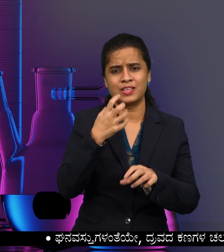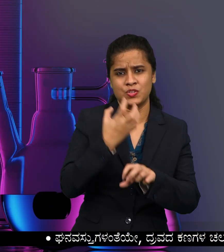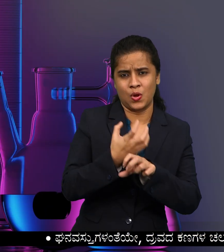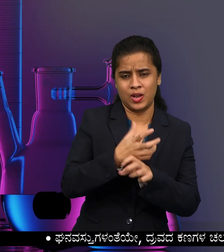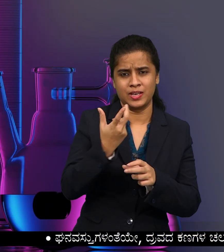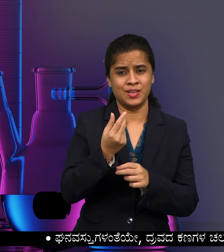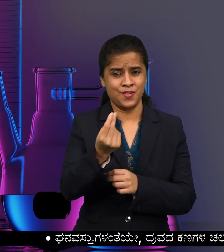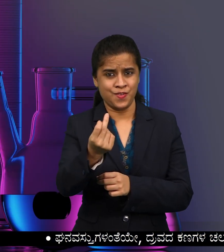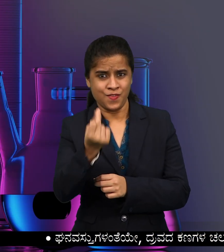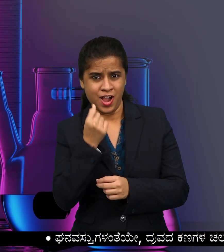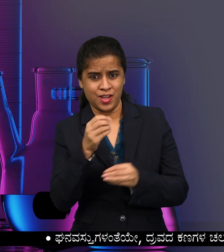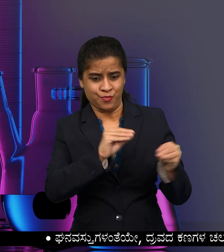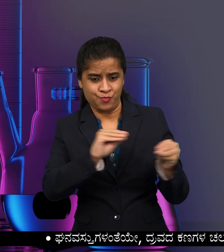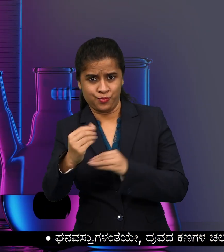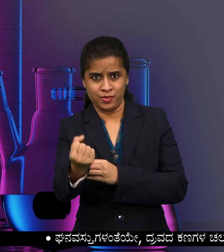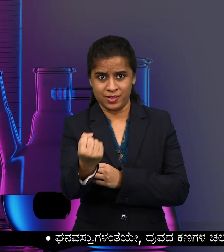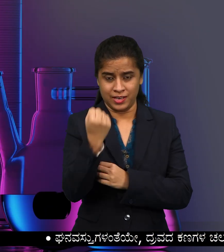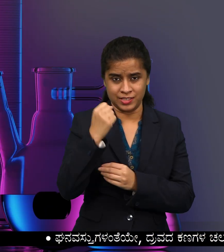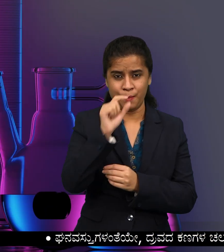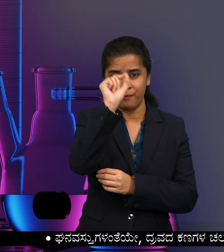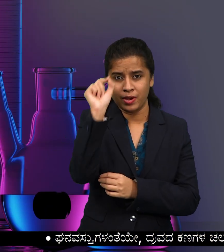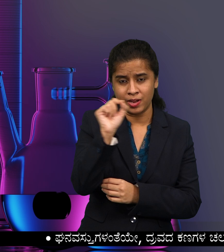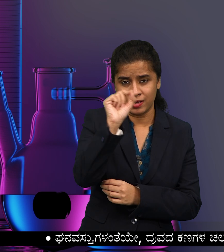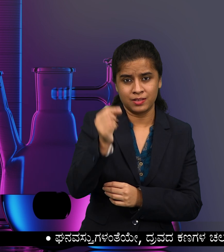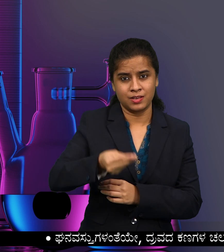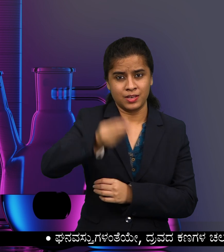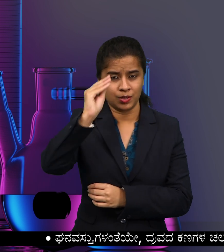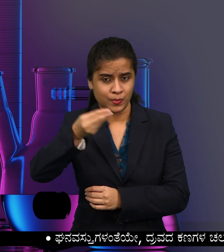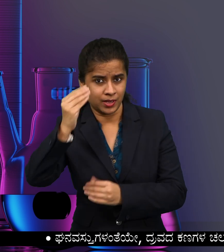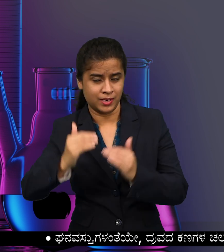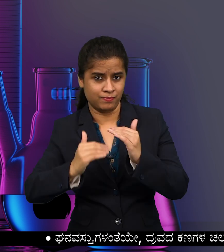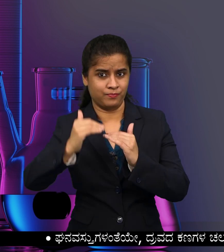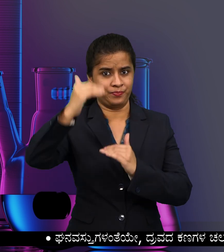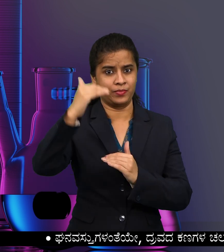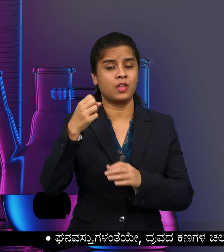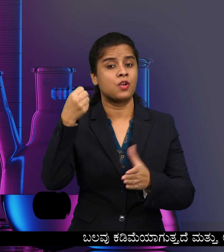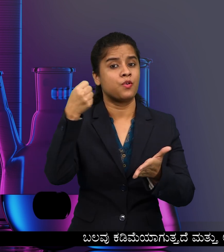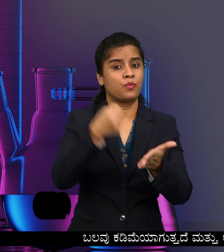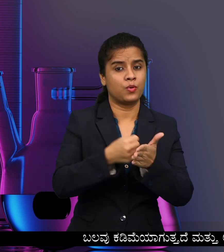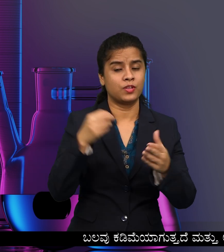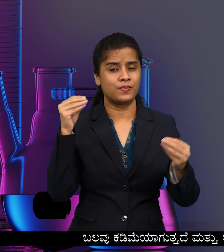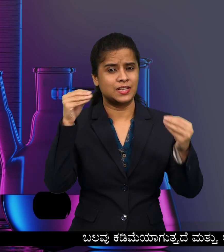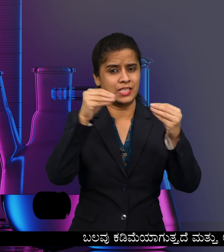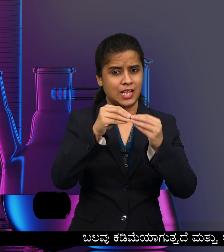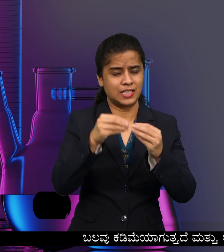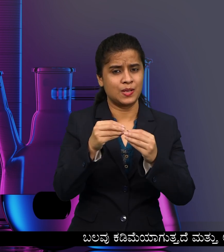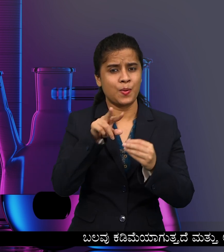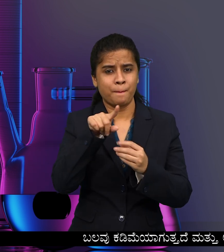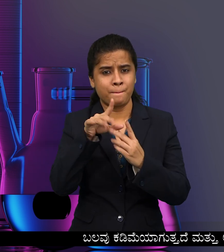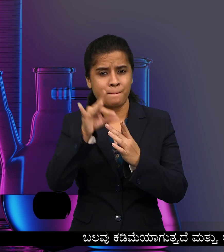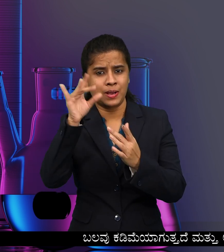ಘನವಸ್ತುಗಳಂತೆಯೇ ದ್ರವದ ಕಣಗಳ ಚಲನ ಶಕ್ತಿಯು ಹೆಚ್ಚಾಗುತ್ತದೆ. ಅವುಗಳಲ್ಲಿ ಆಕರ್ಷಣೆಯ ಬಲವು